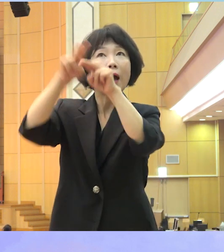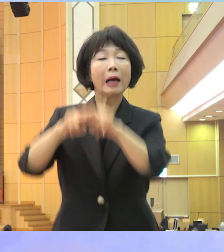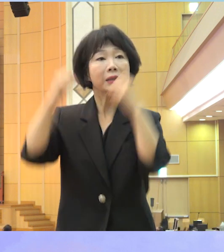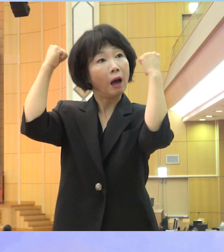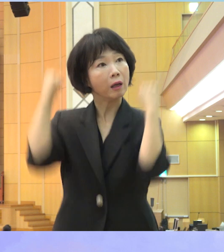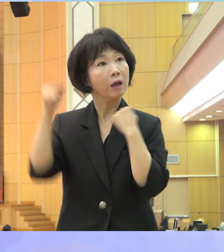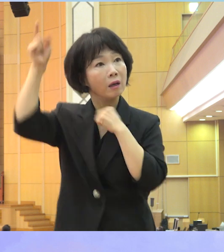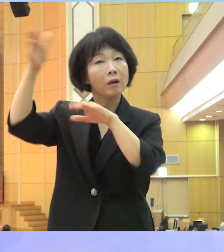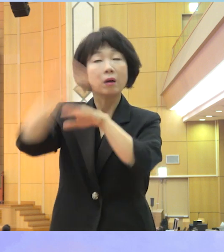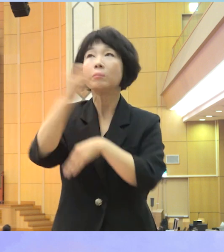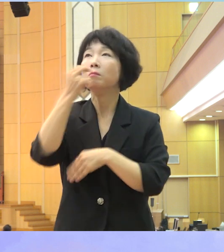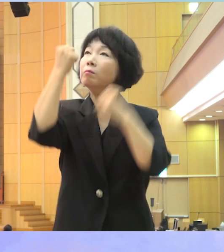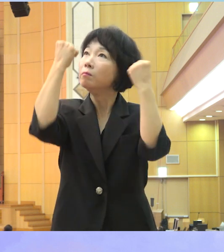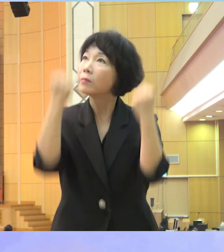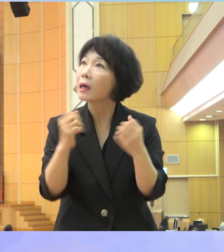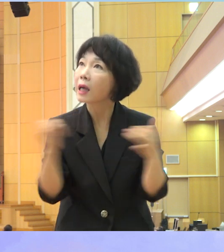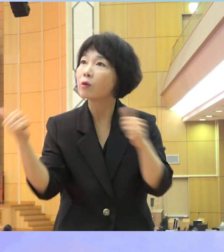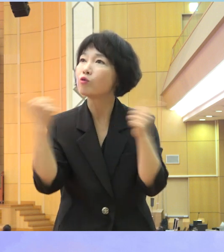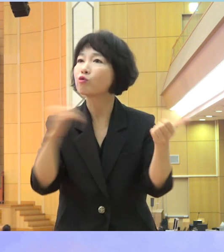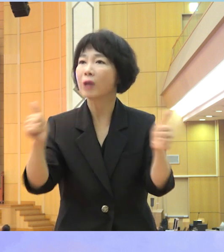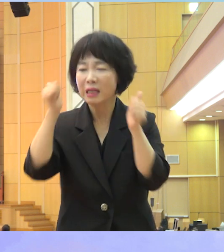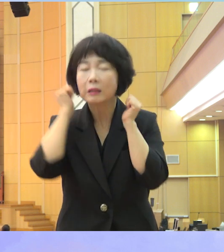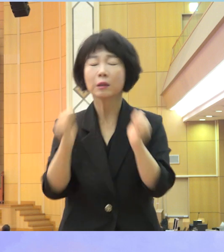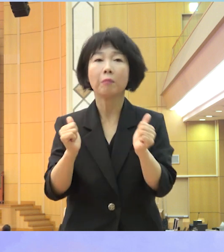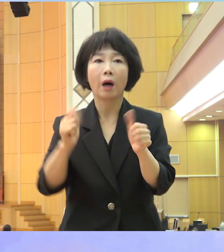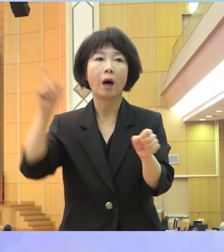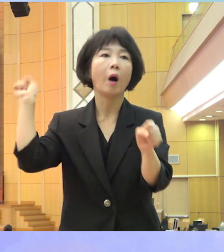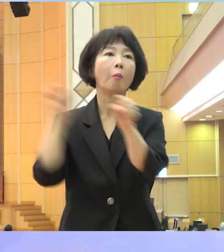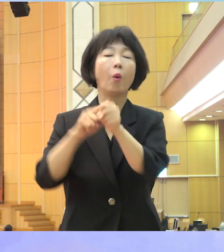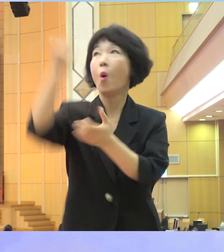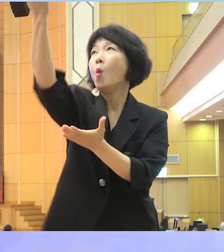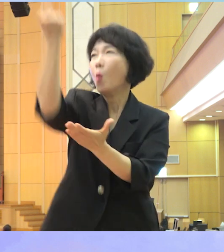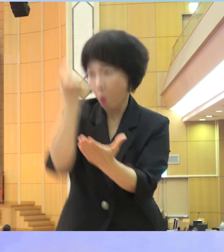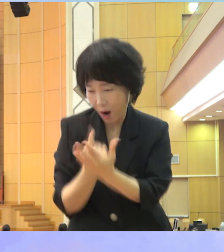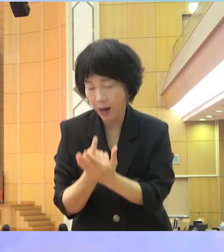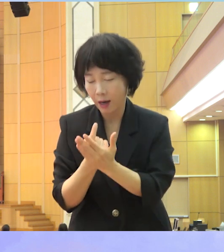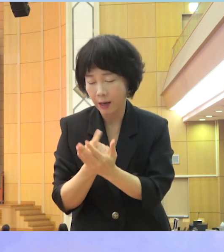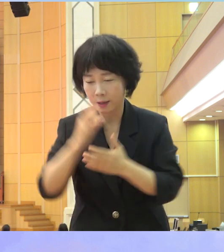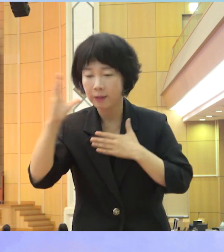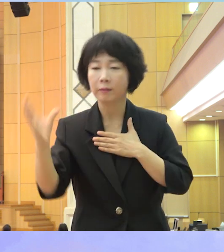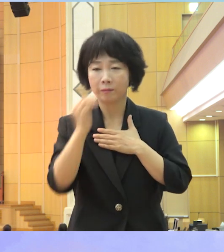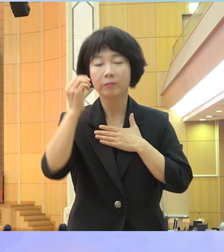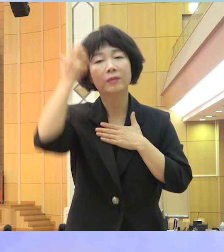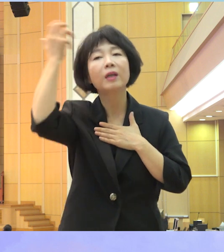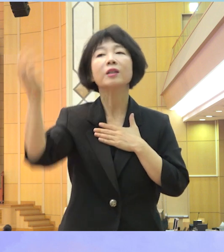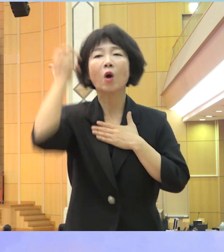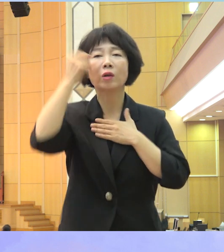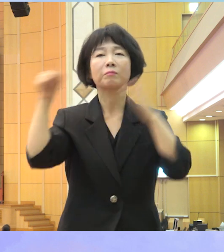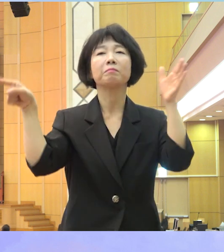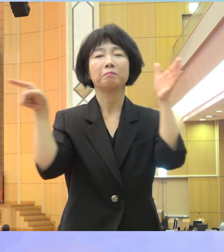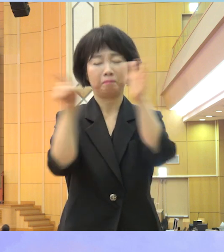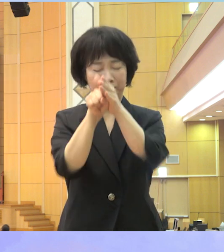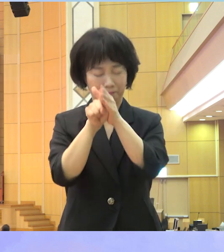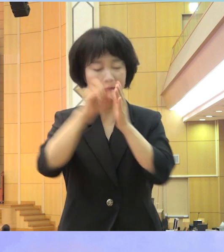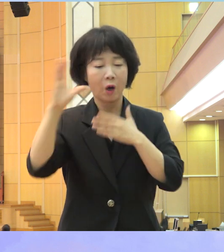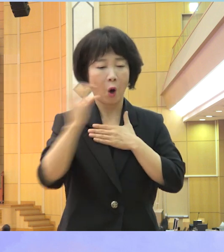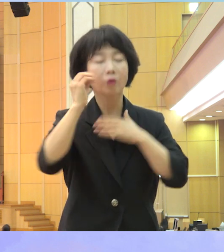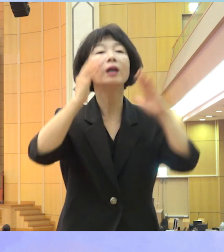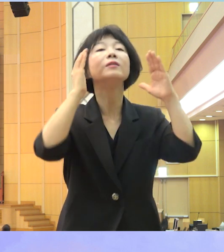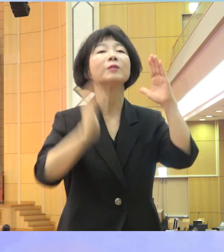앉아 계시다가 저리로서 산자와 죽은 자를 심판하러 오시리라. 성령을